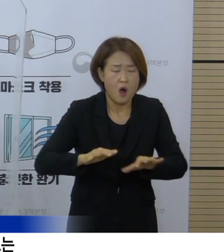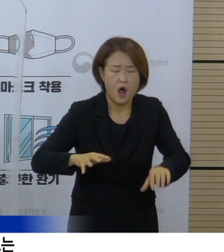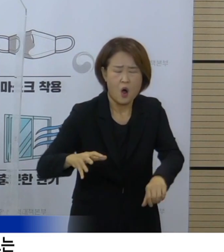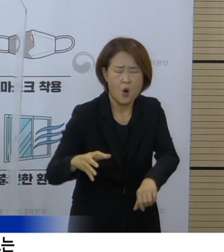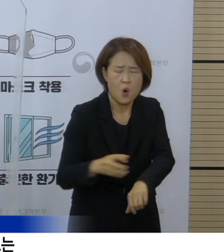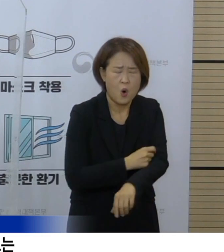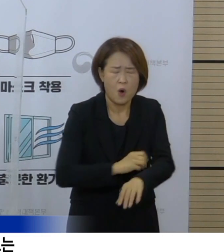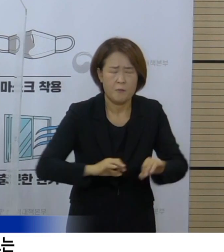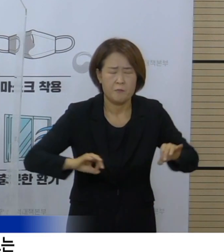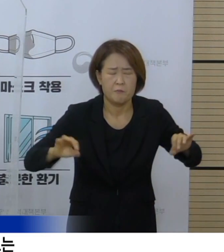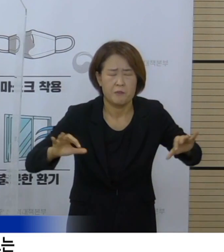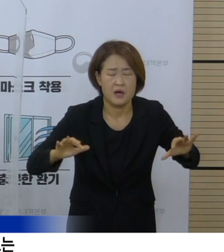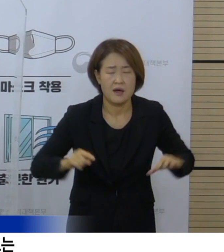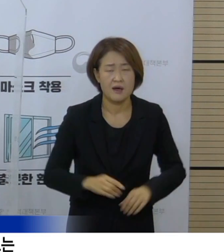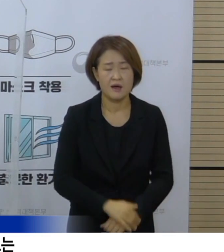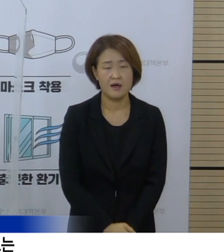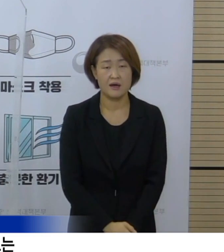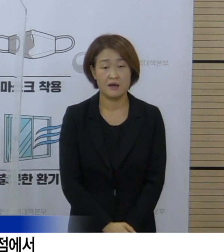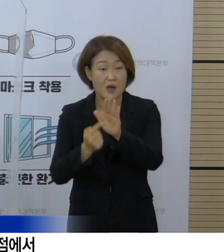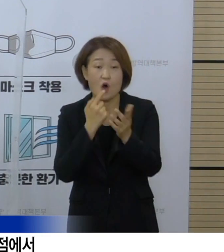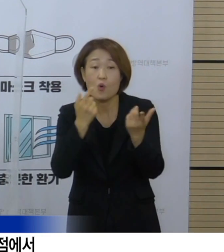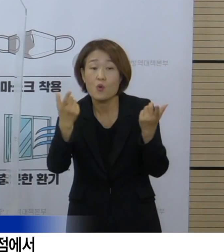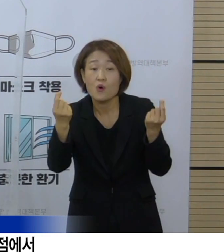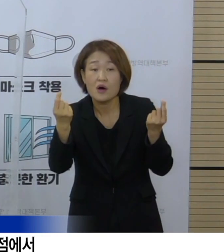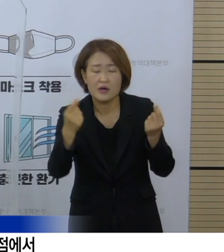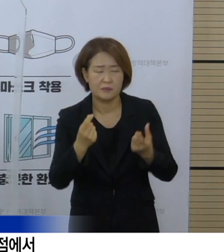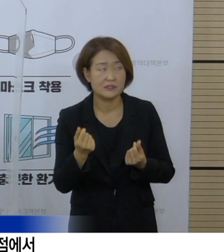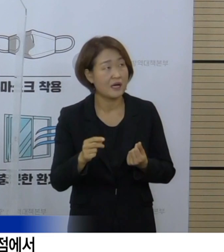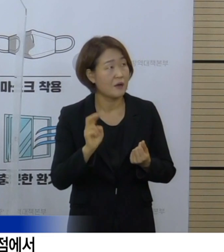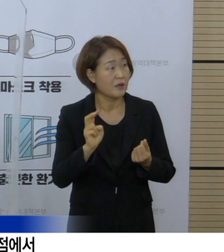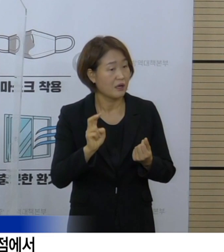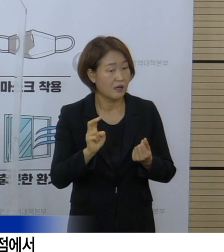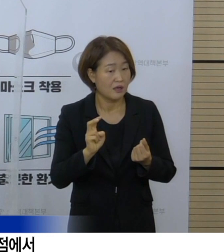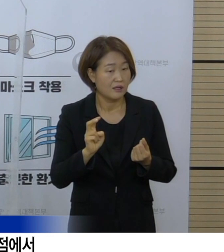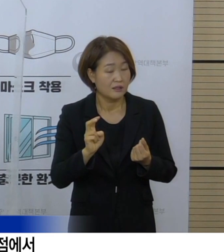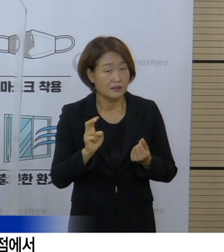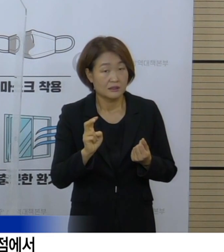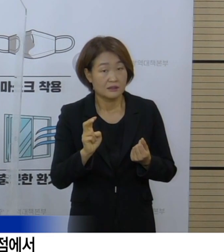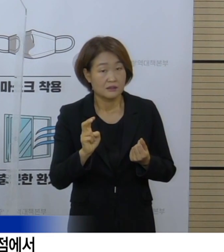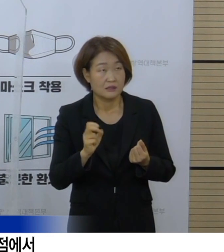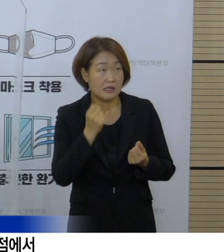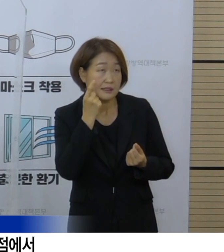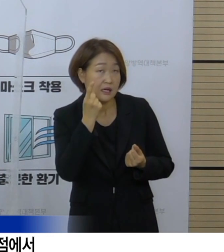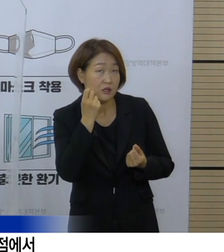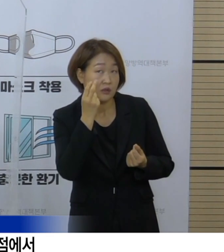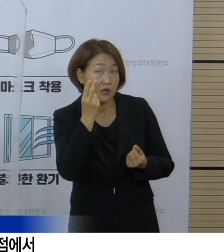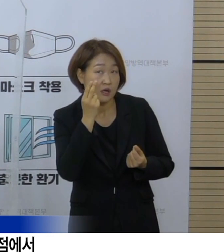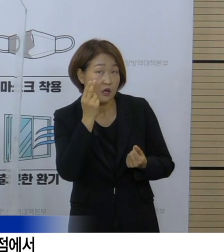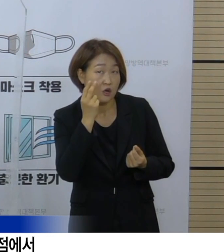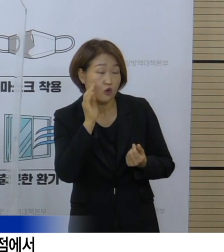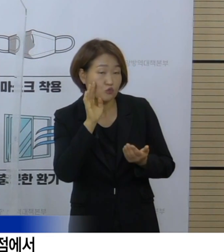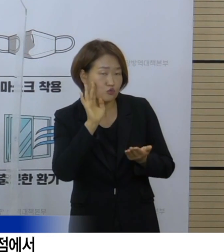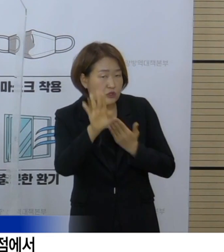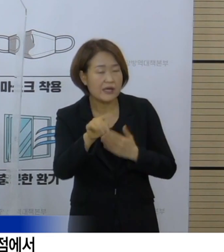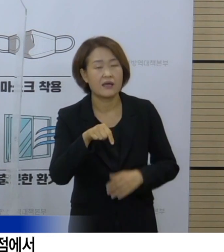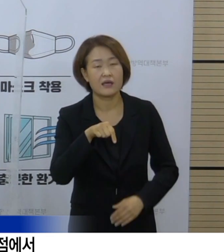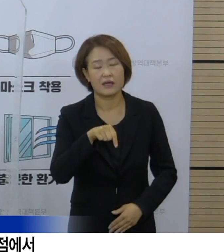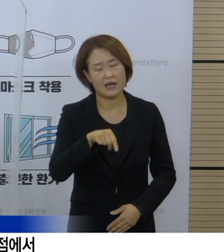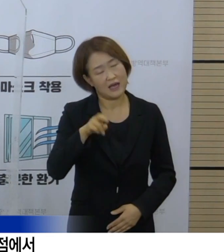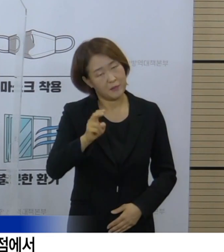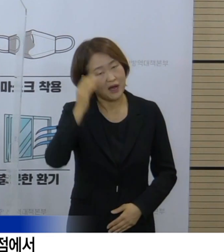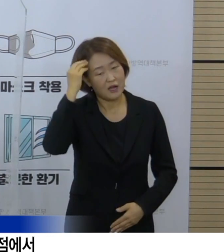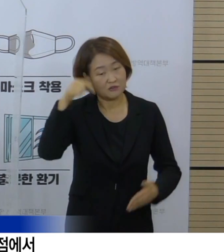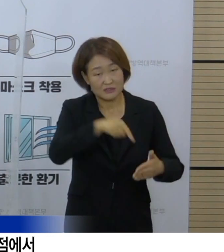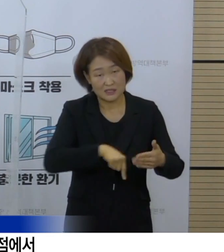빠르게 확산되고 있습니다 우리나라에서도 앞으로 한 그 한 두달정도 인해 시점에서 오세종